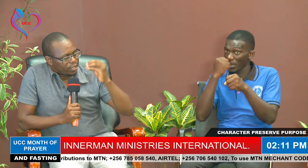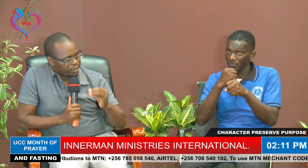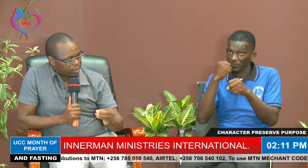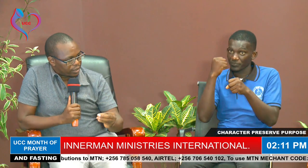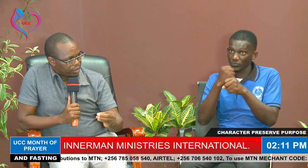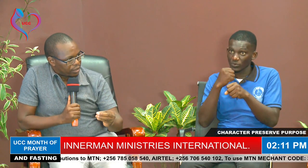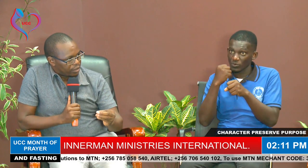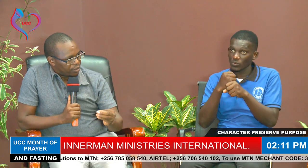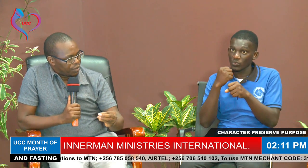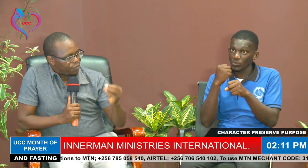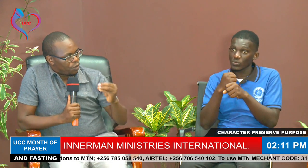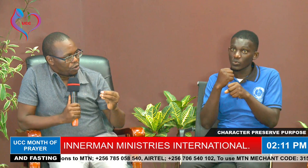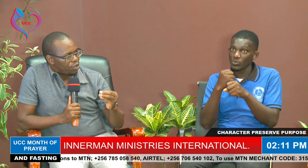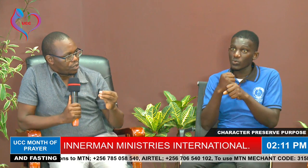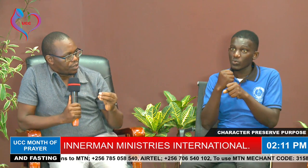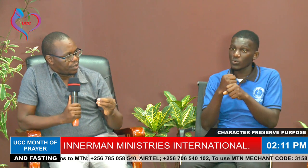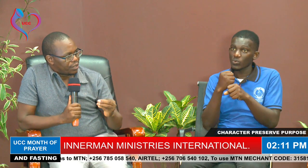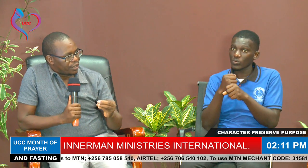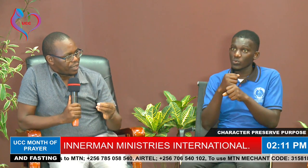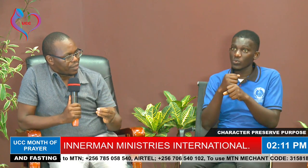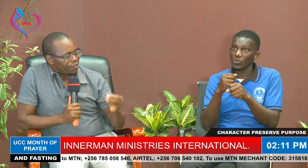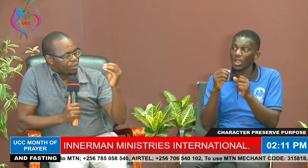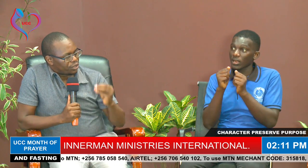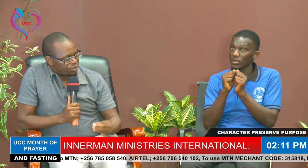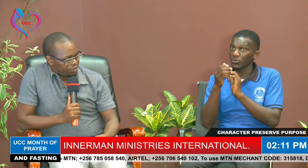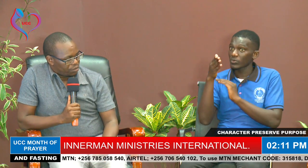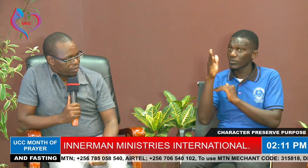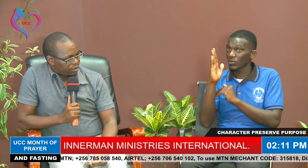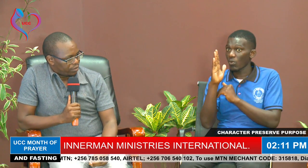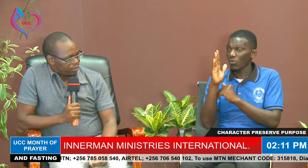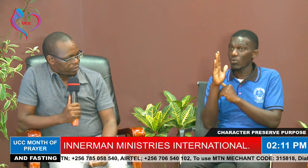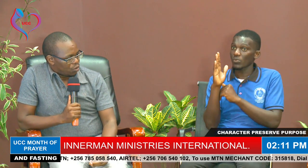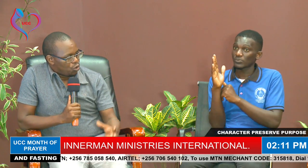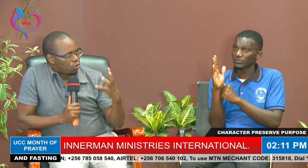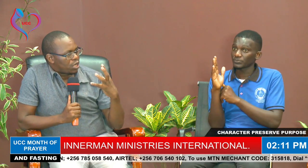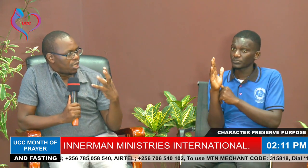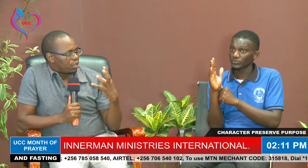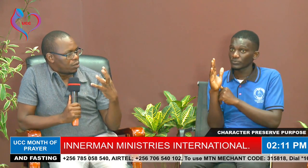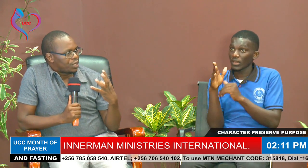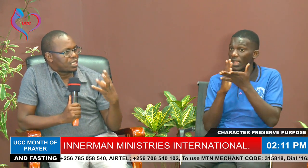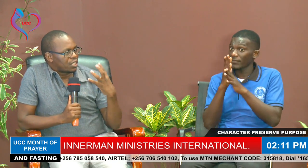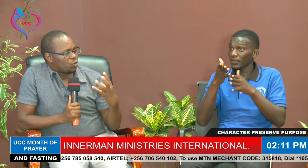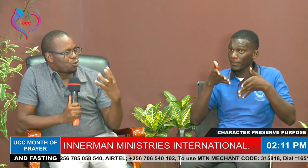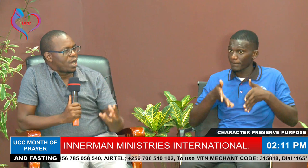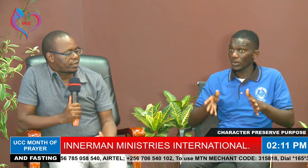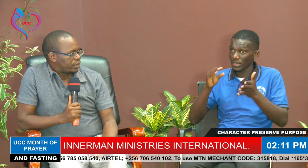works before the foundations of the world. Olokoka, we start good works.